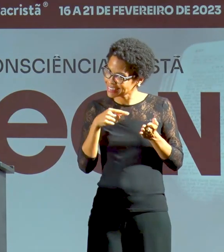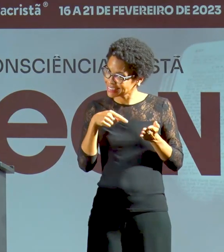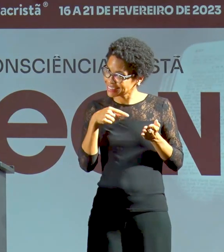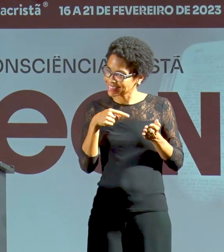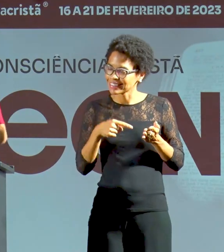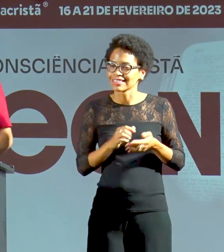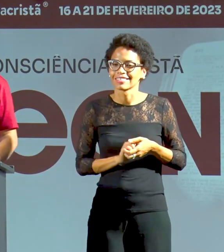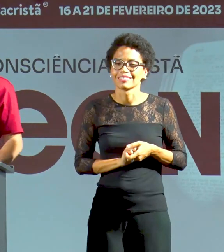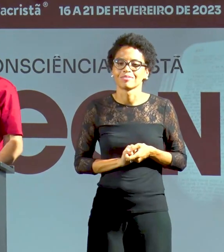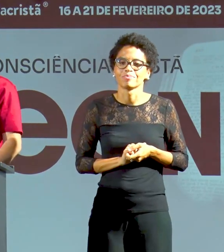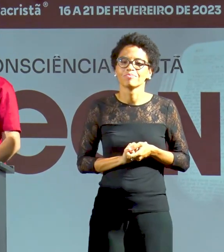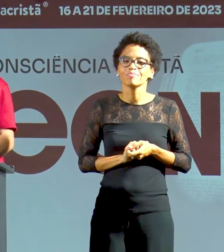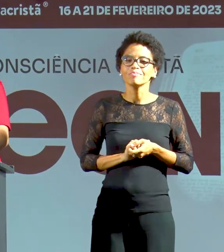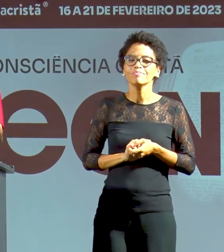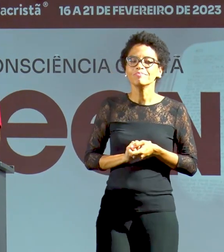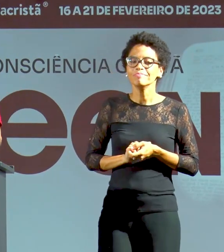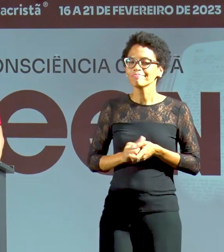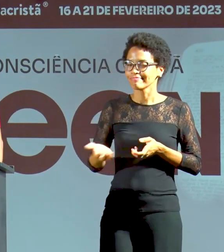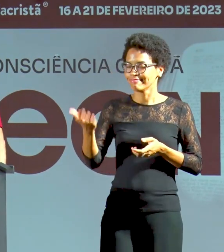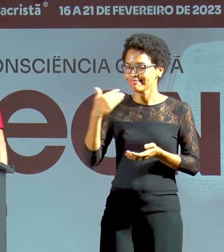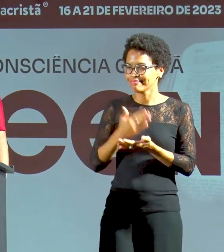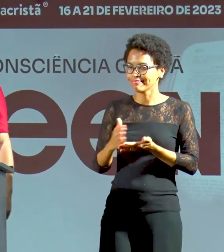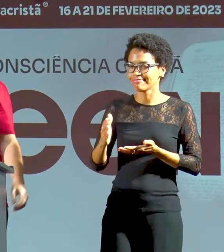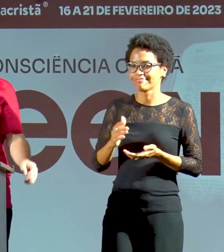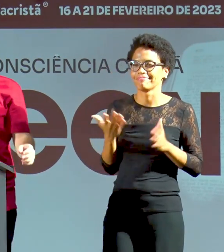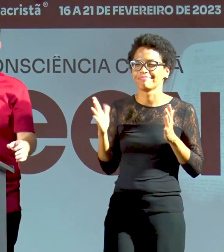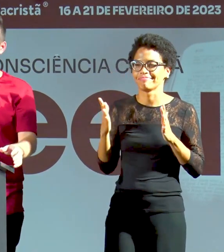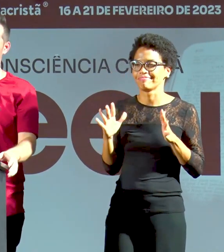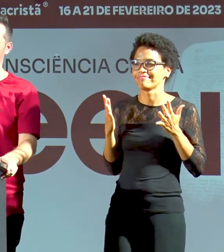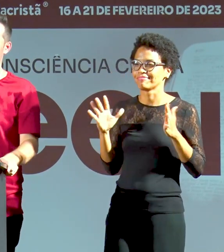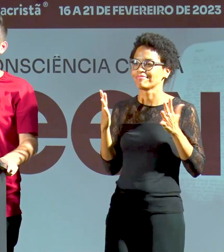o capítulo 2 muito bem